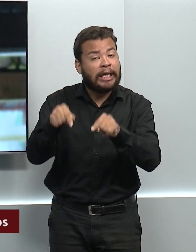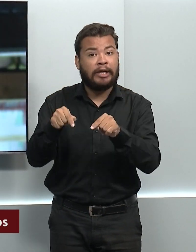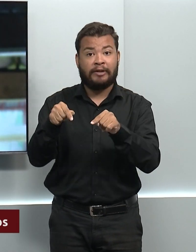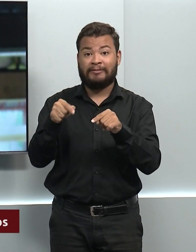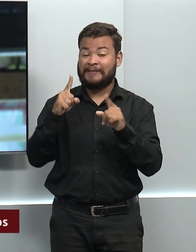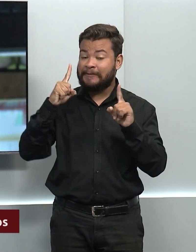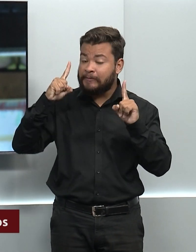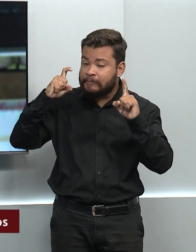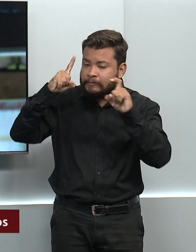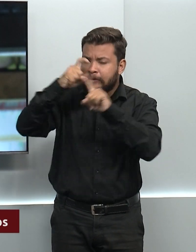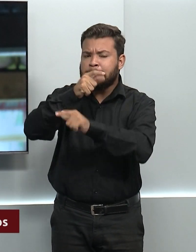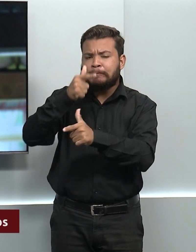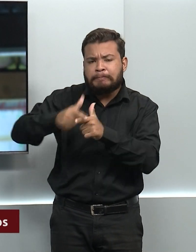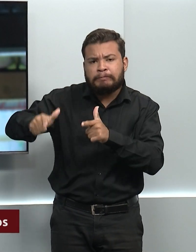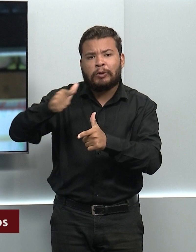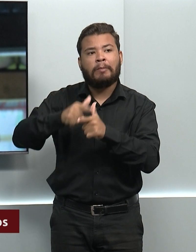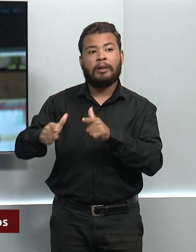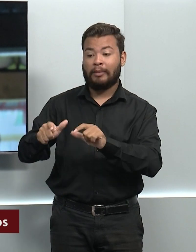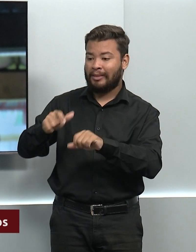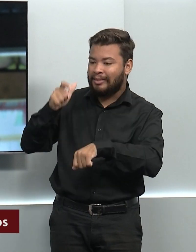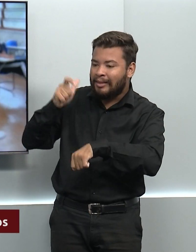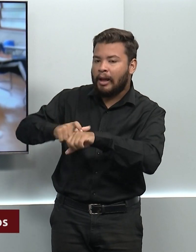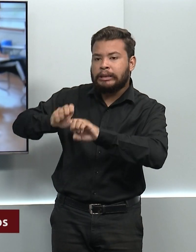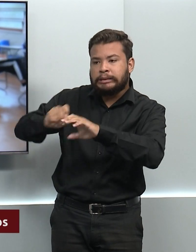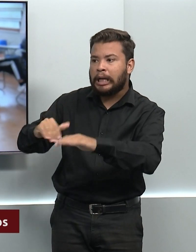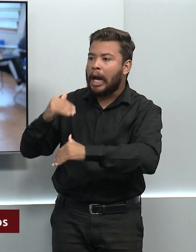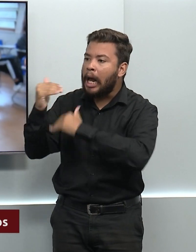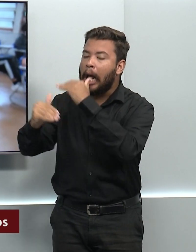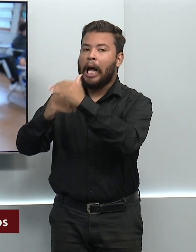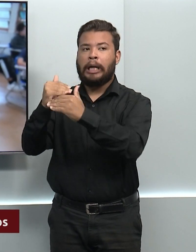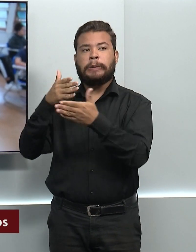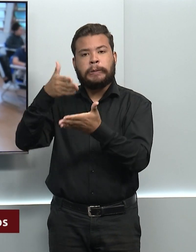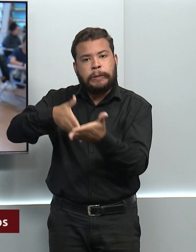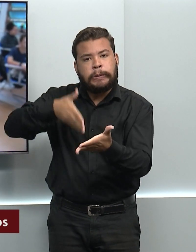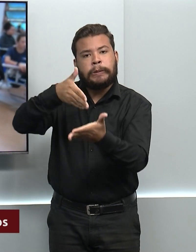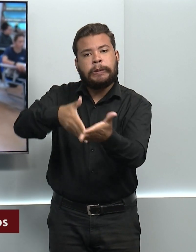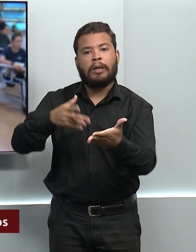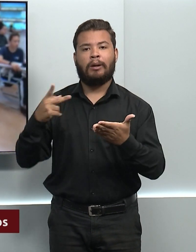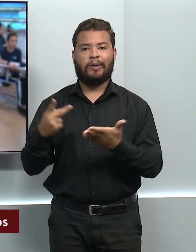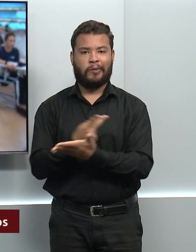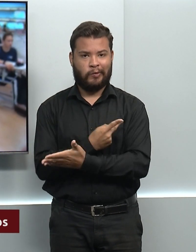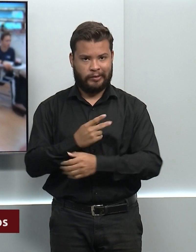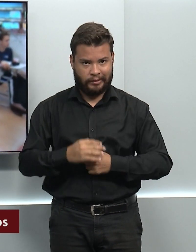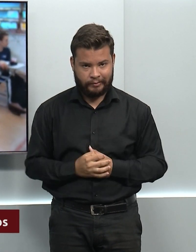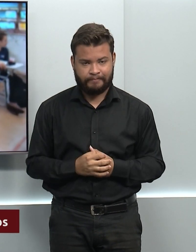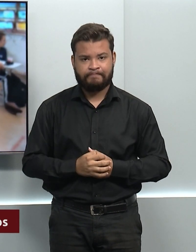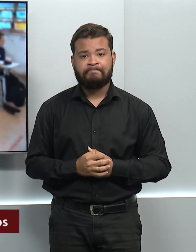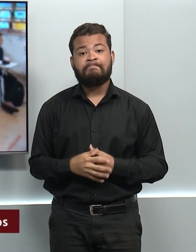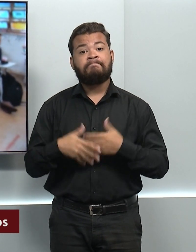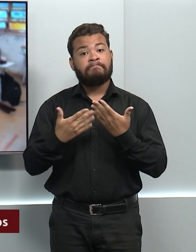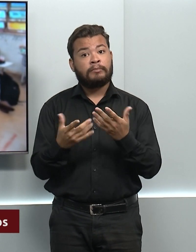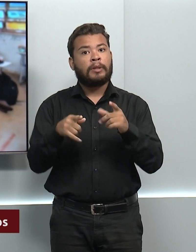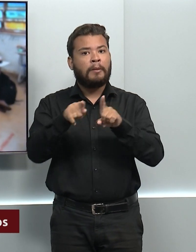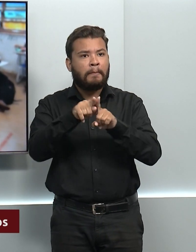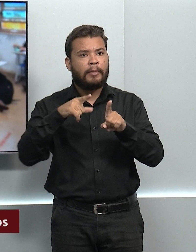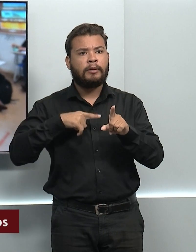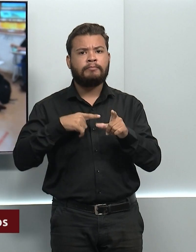no processo de desenvolvimento, no processo de elaboração de parâmetros